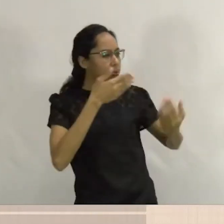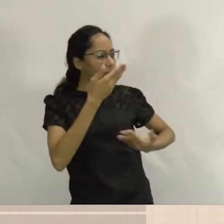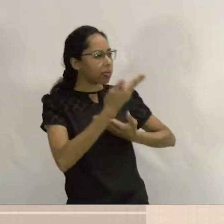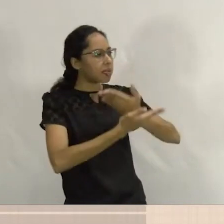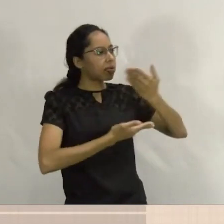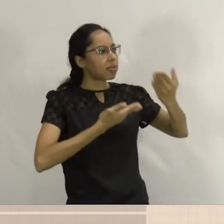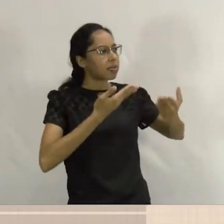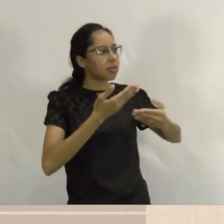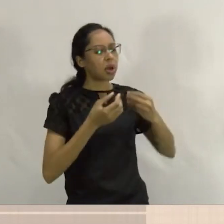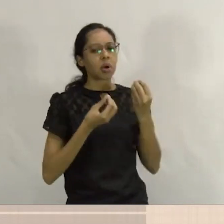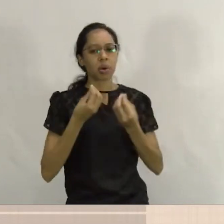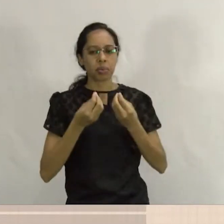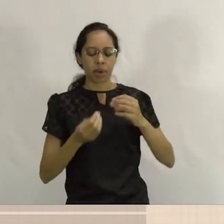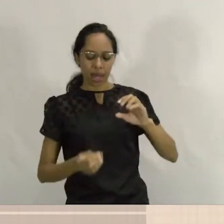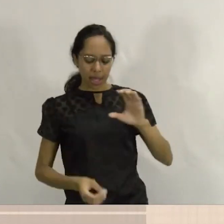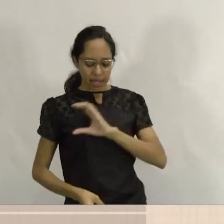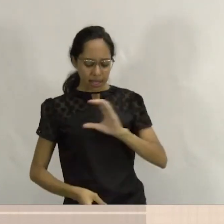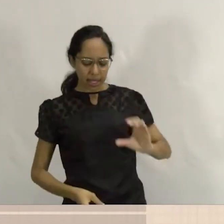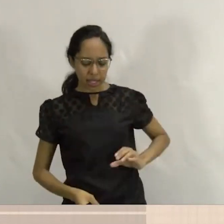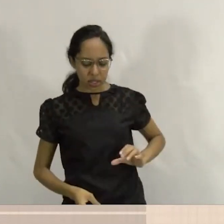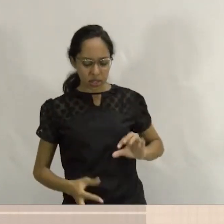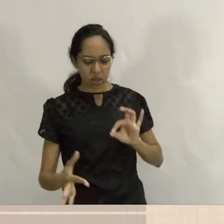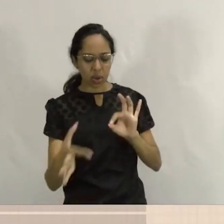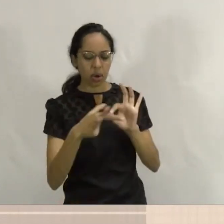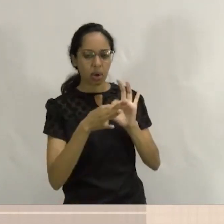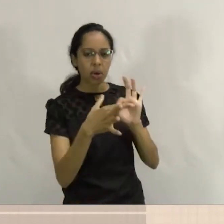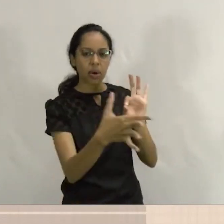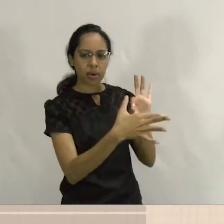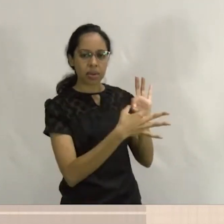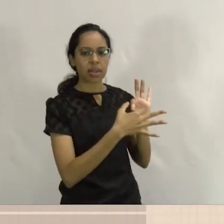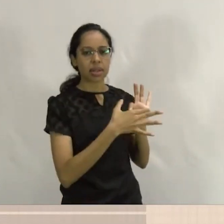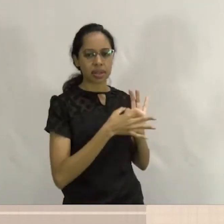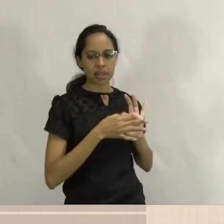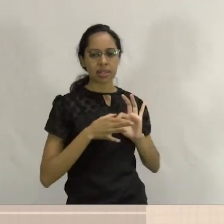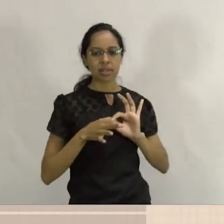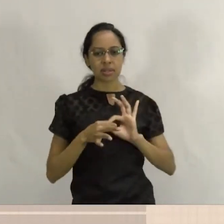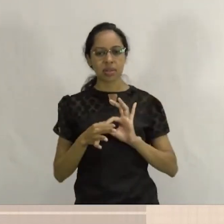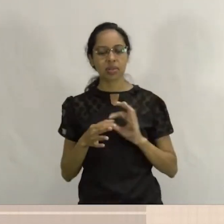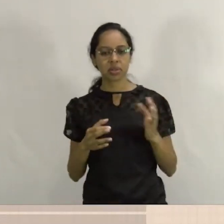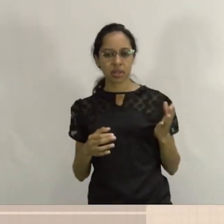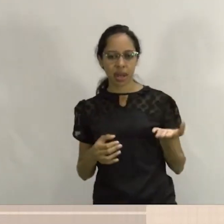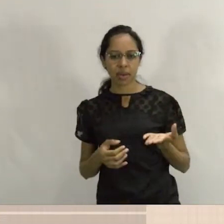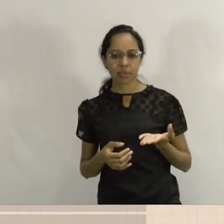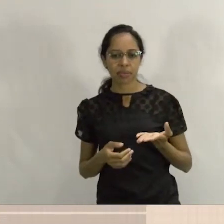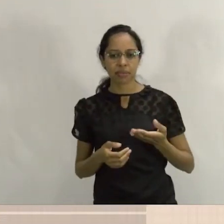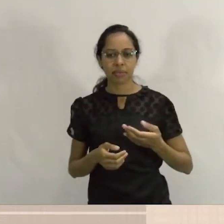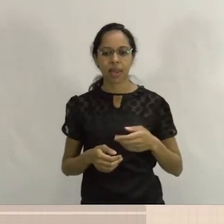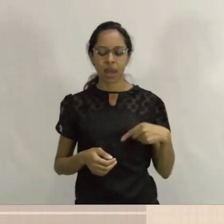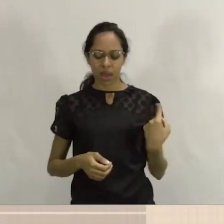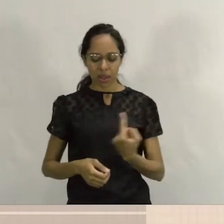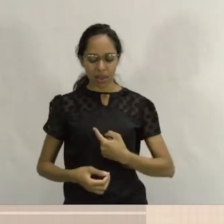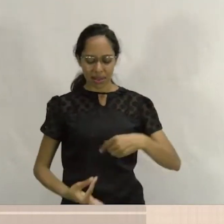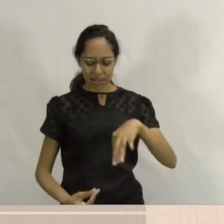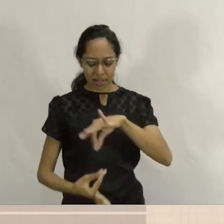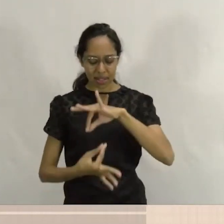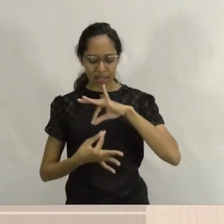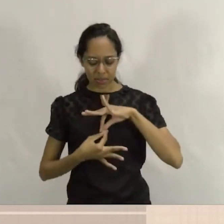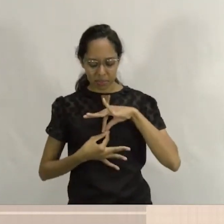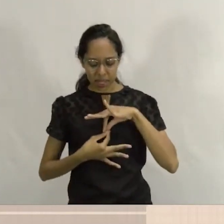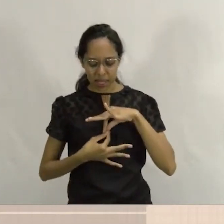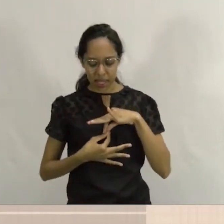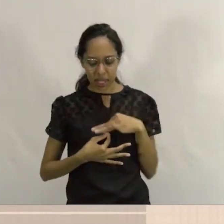como conector, como aqueles dois vasos comunicantes. O nosso espírito, irmãos, não tem problema